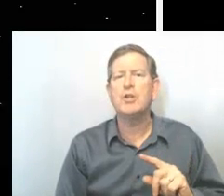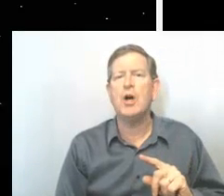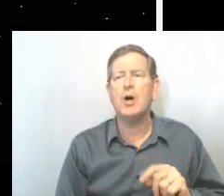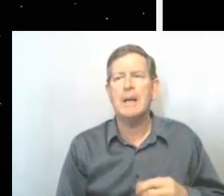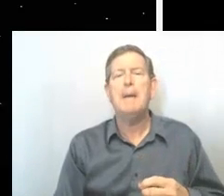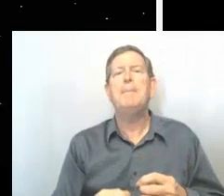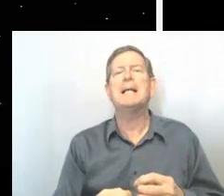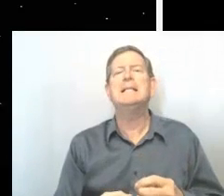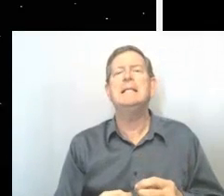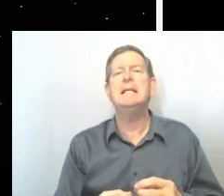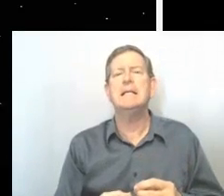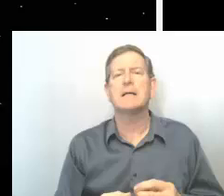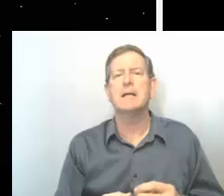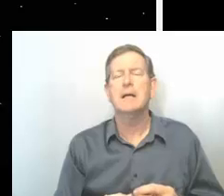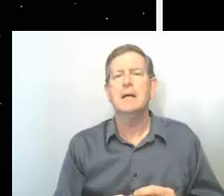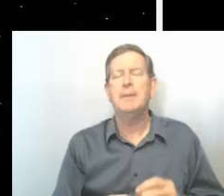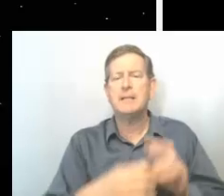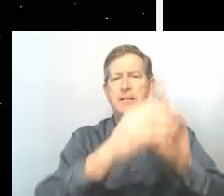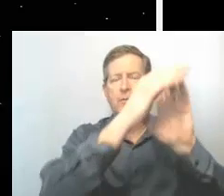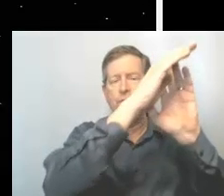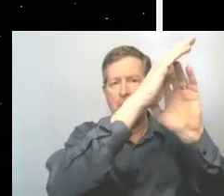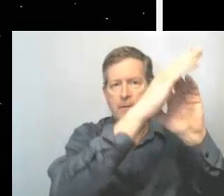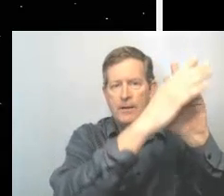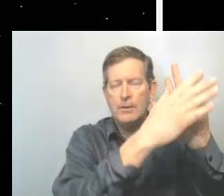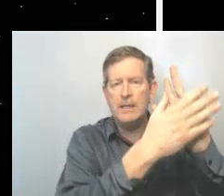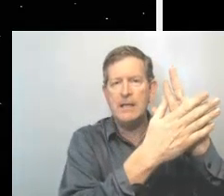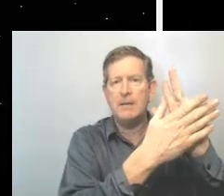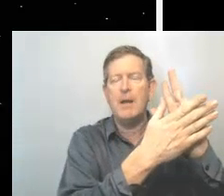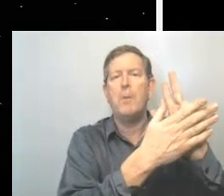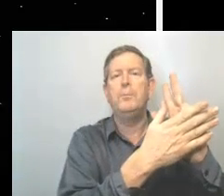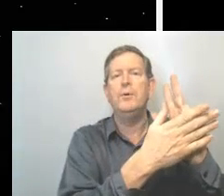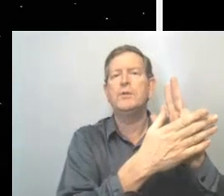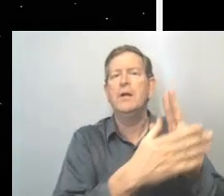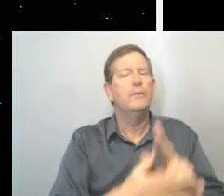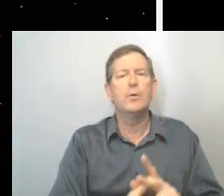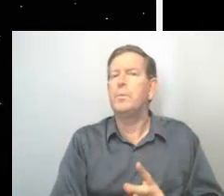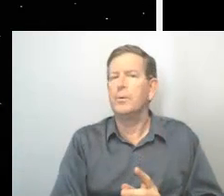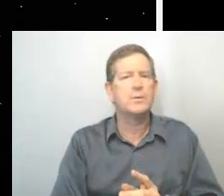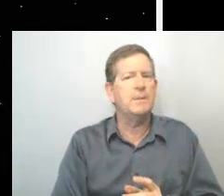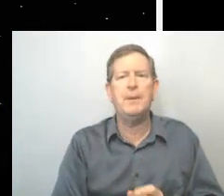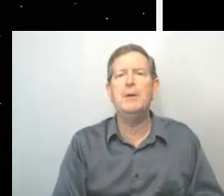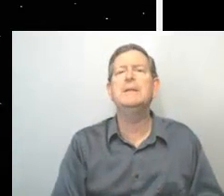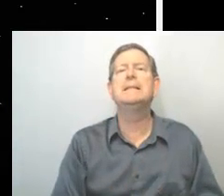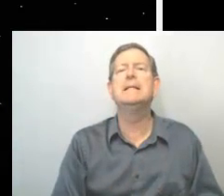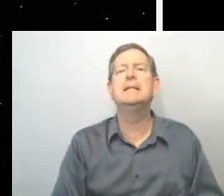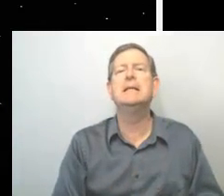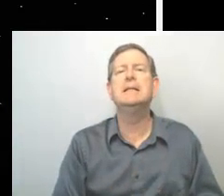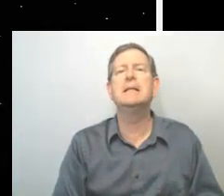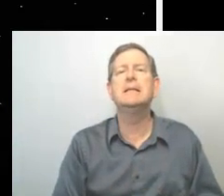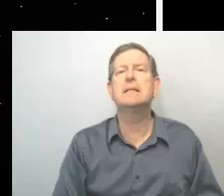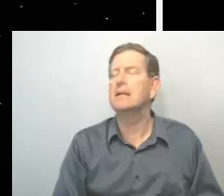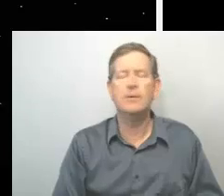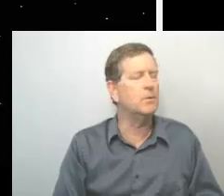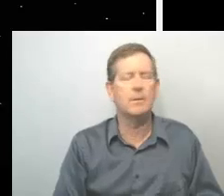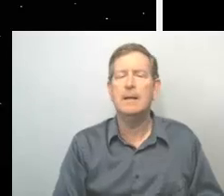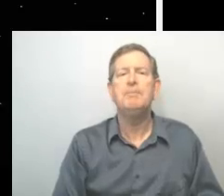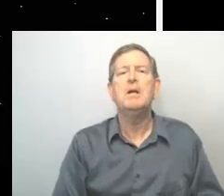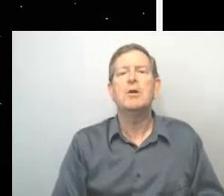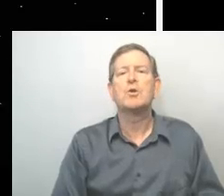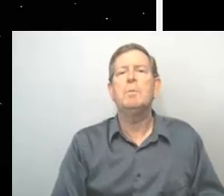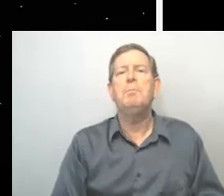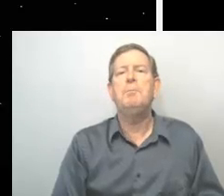Je sors, partir. Partir, vous enlevez le ir, mais en plus, vous ne prononcez pas le t.